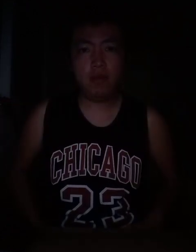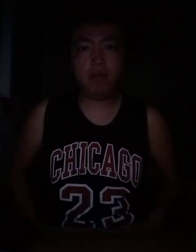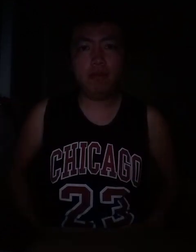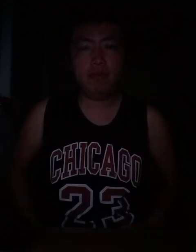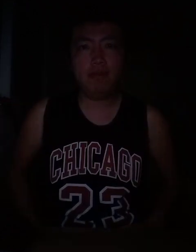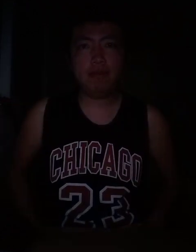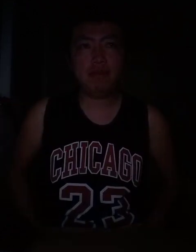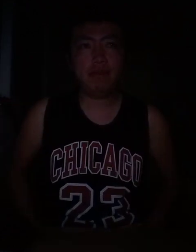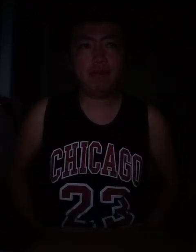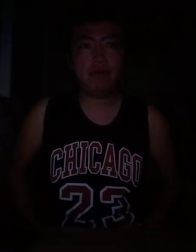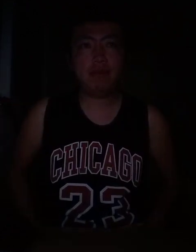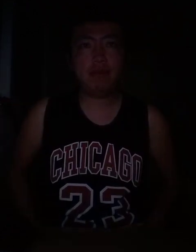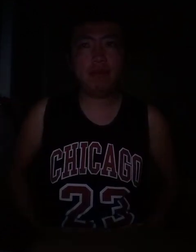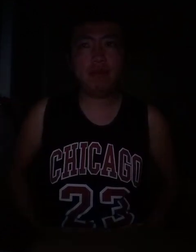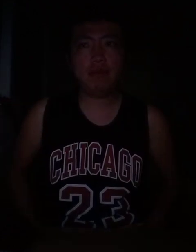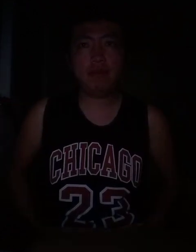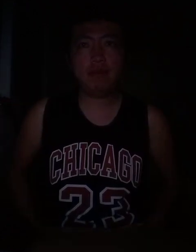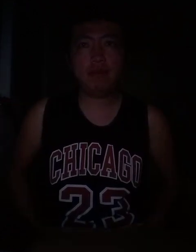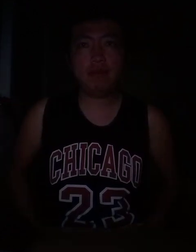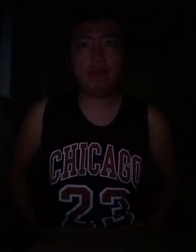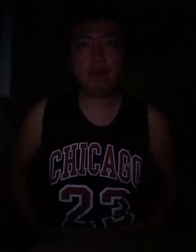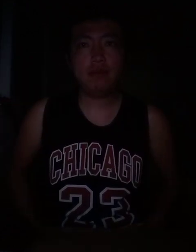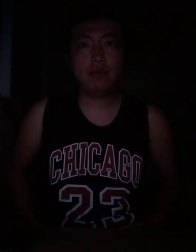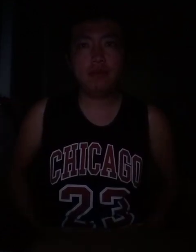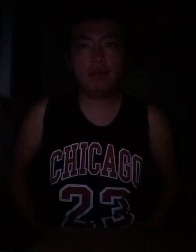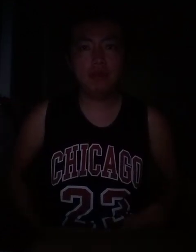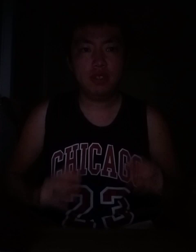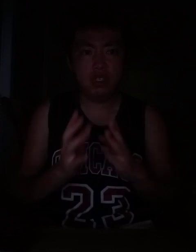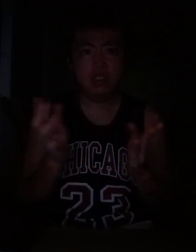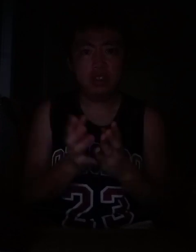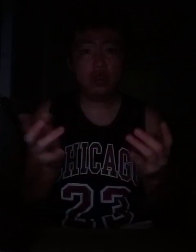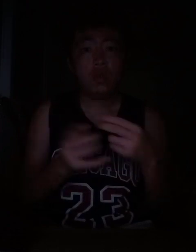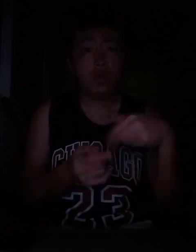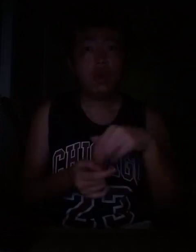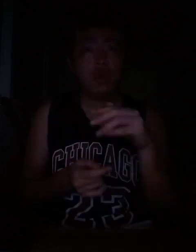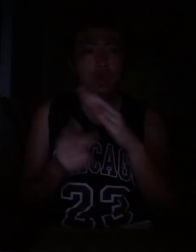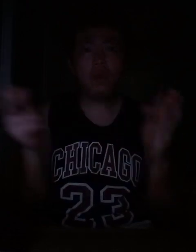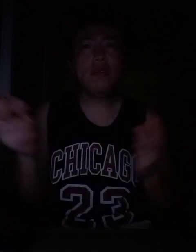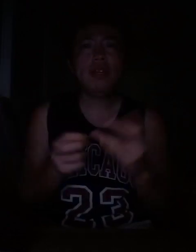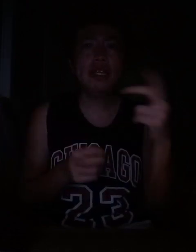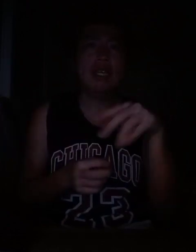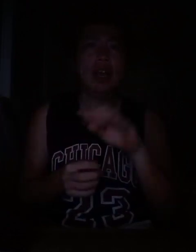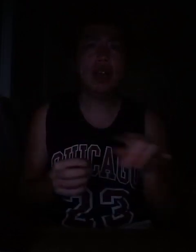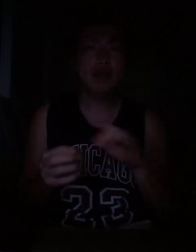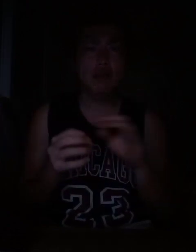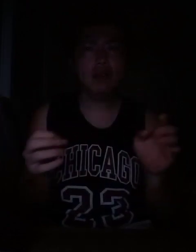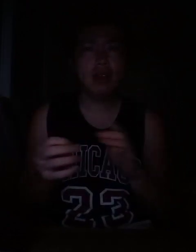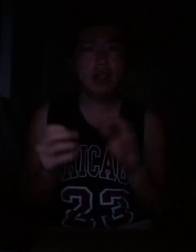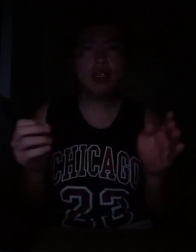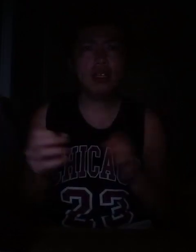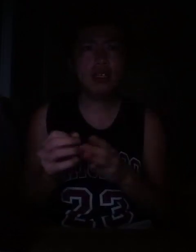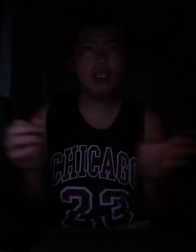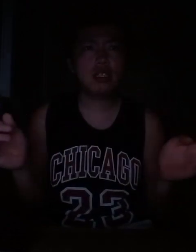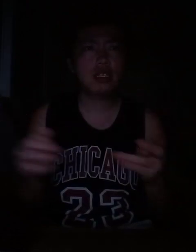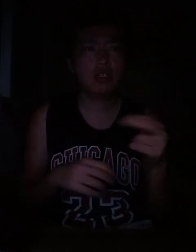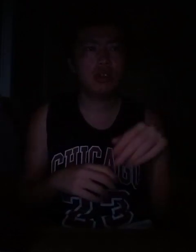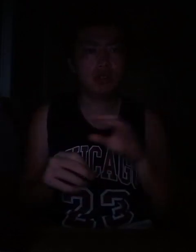TV조선 이정민입니다. 대회 준비 과정에서 1,000억 원 넘는 예산이 방만하게 집행된 정황은 이미 여러 가지가